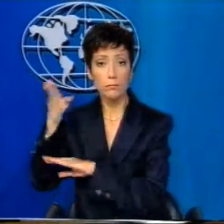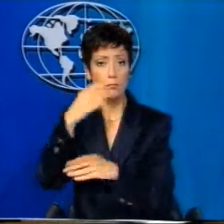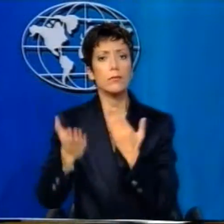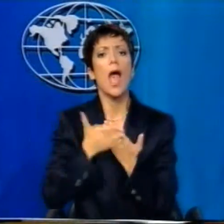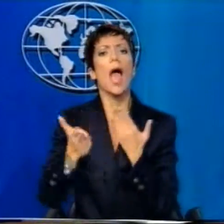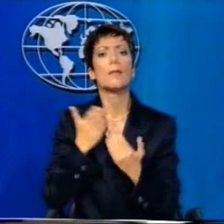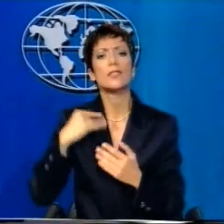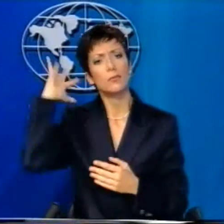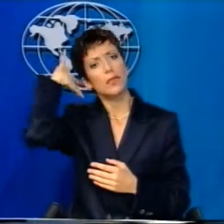Βεργίνας.